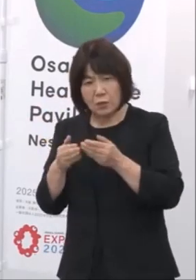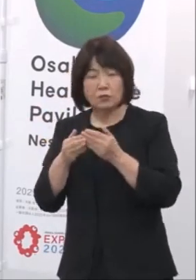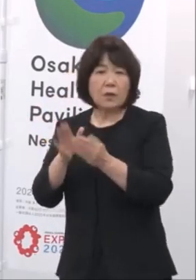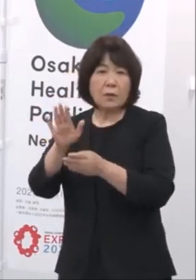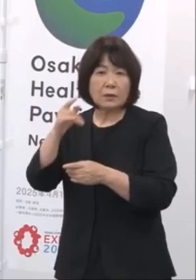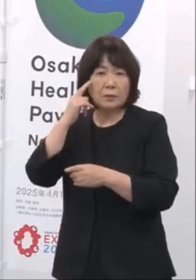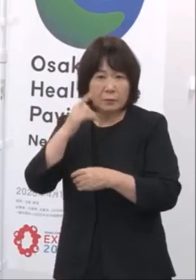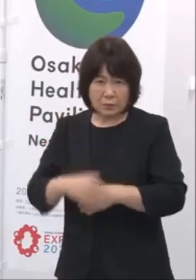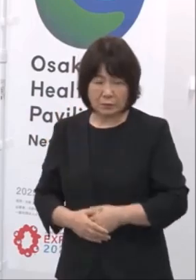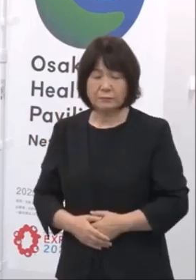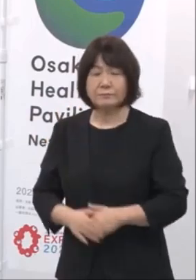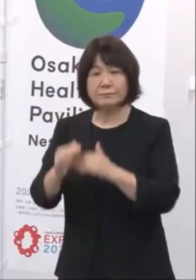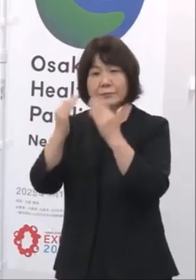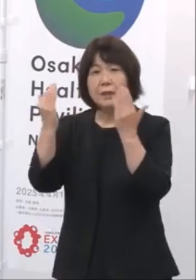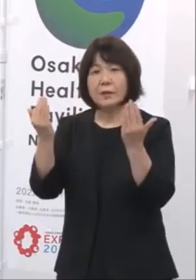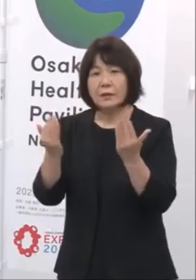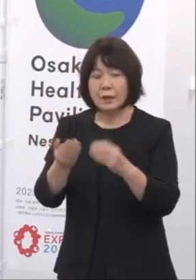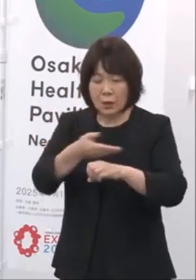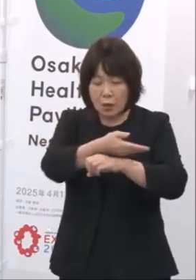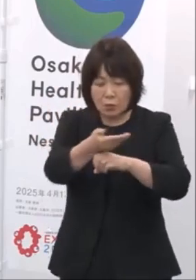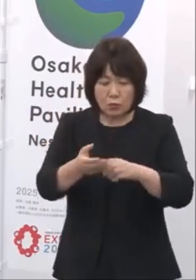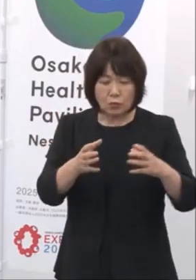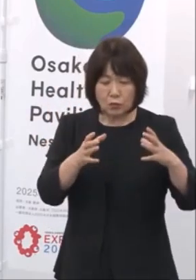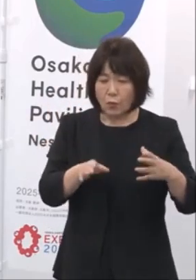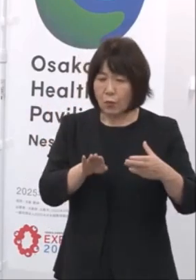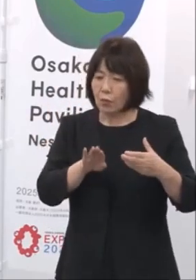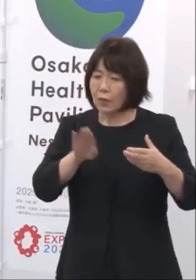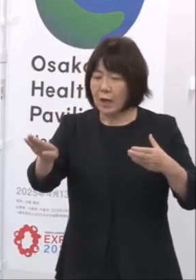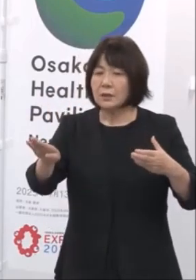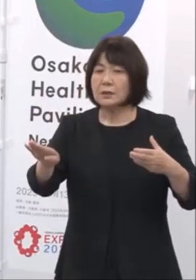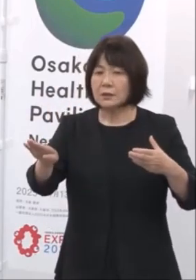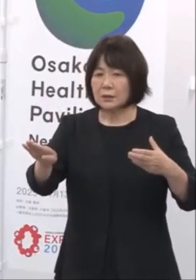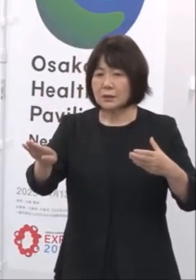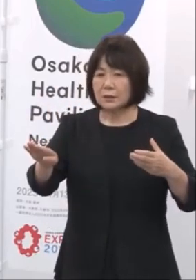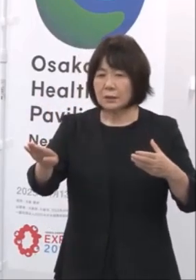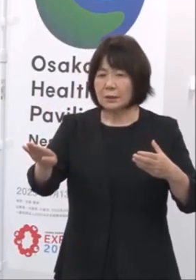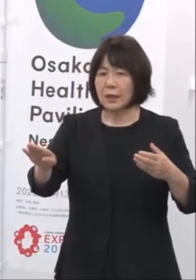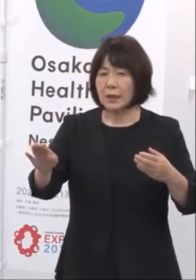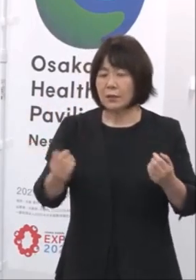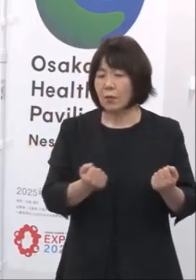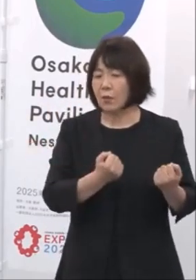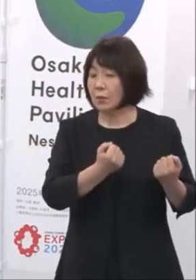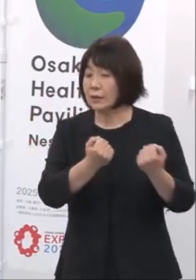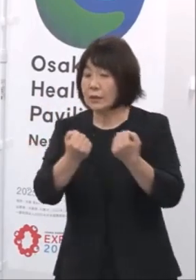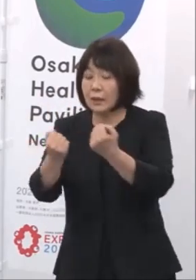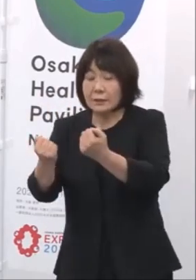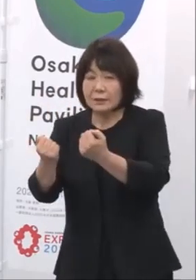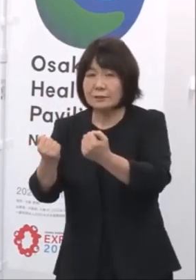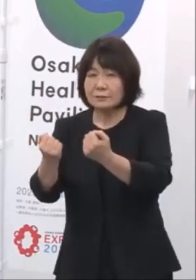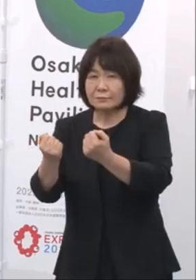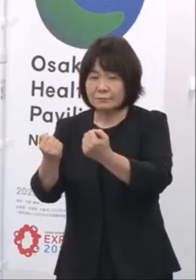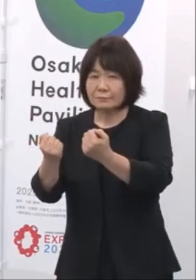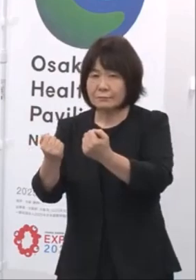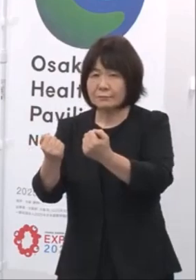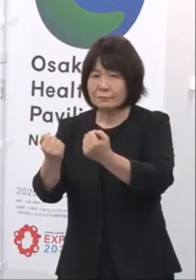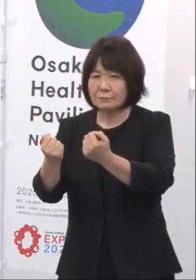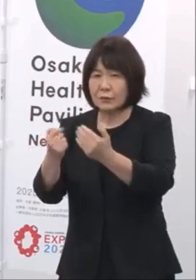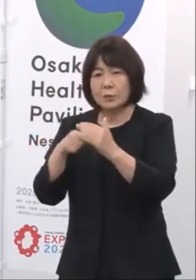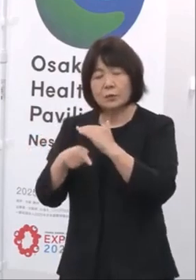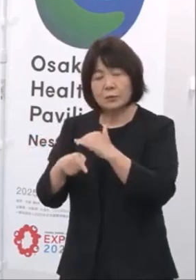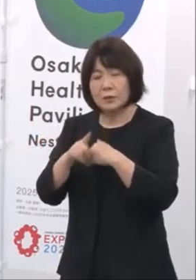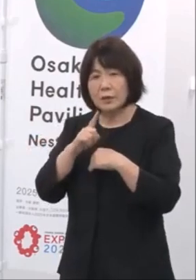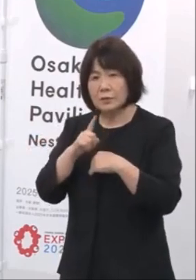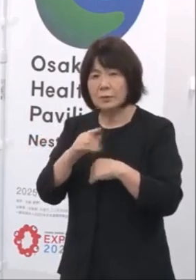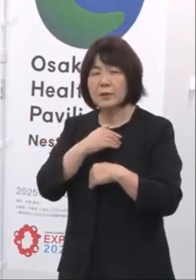ると思いますが、全体的な島外への移動というか避難という意味では基本的